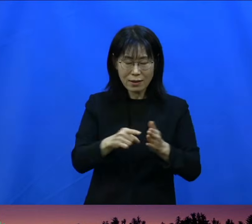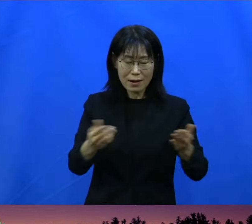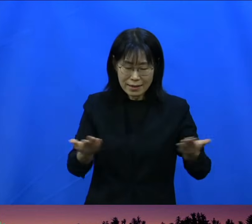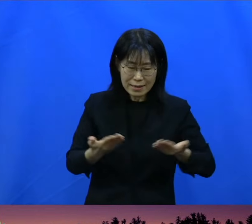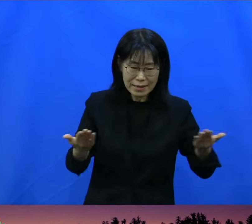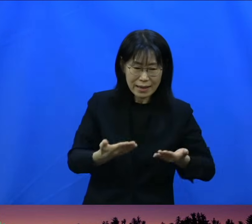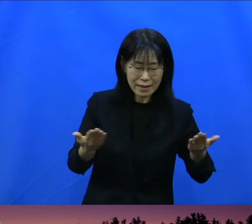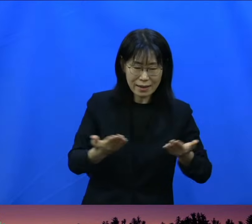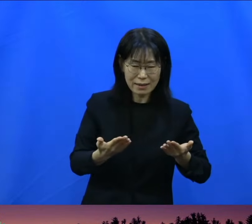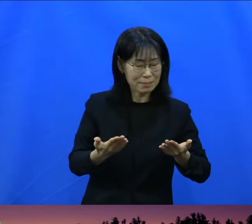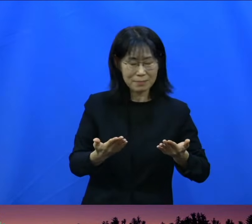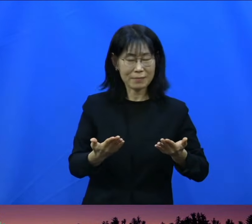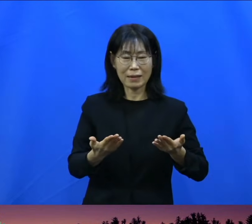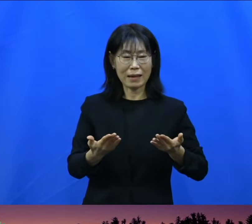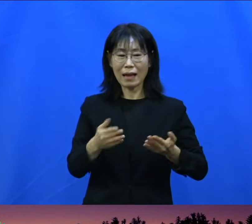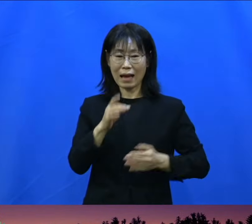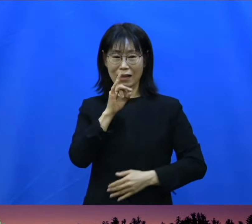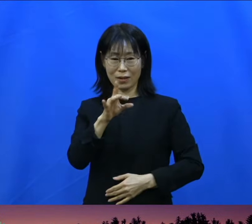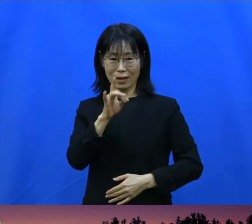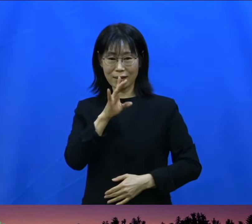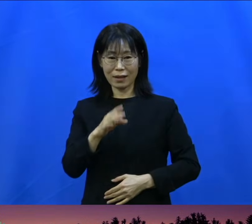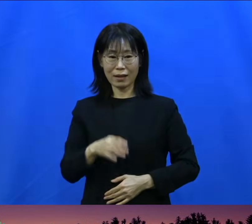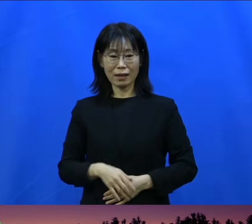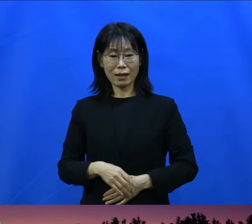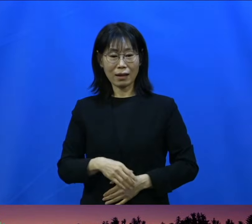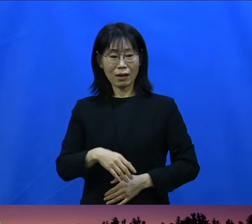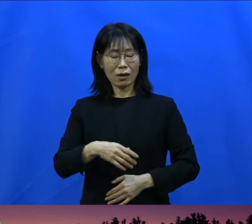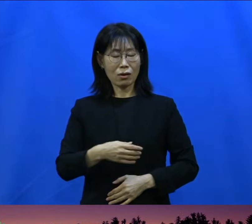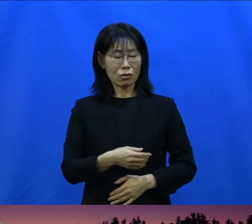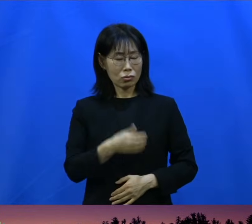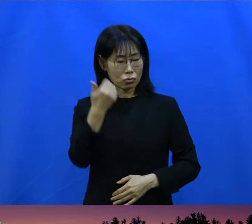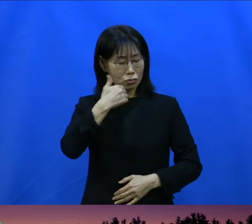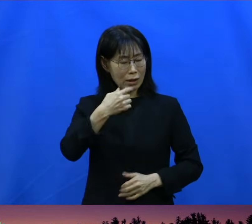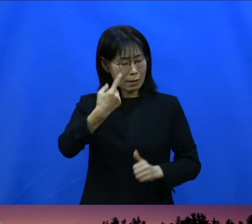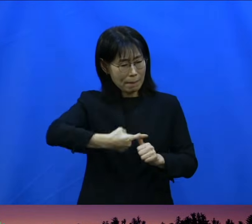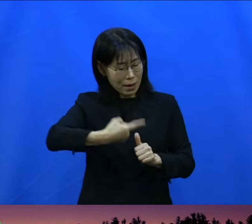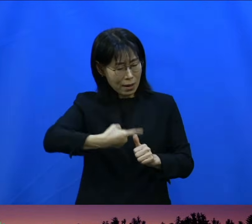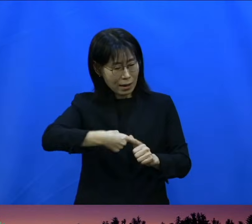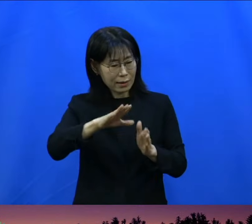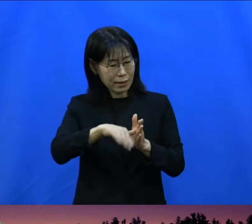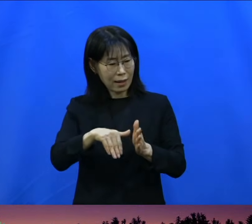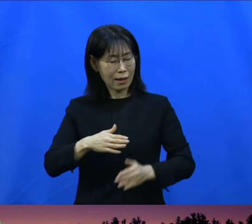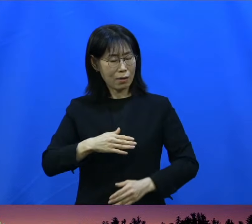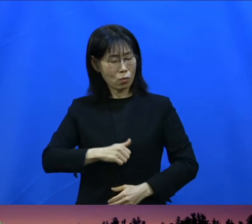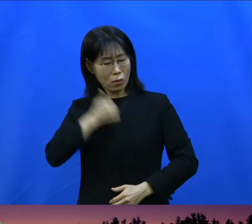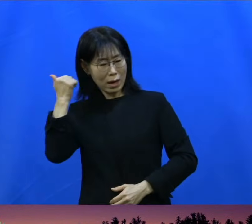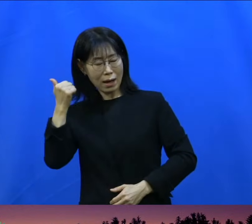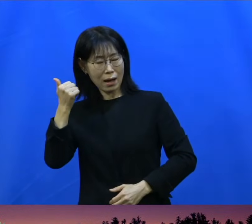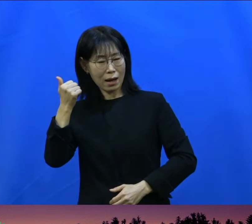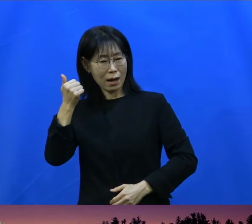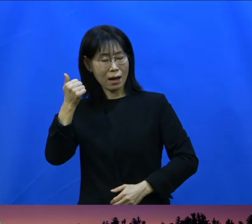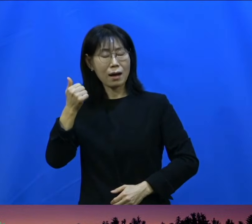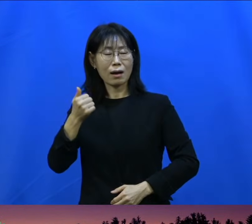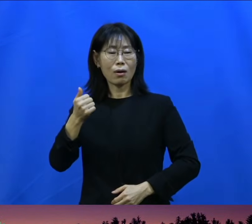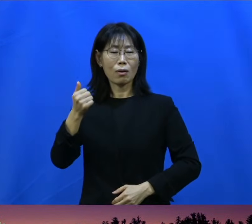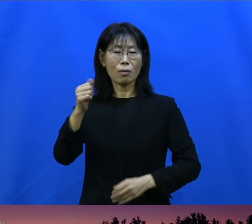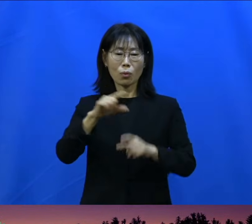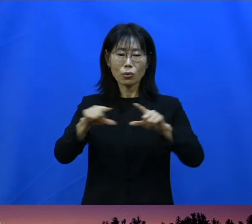제가 그랬잖아요. 누가 여러분 나를 비난하면요, 화내지 말라고요. 그 사람이 비난하는 것보다 훨씬 나는 나쁜